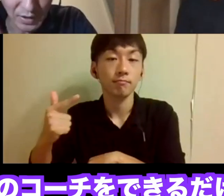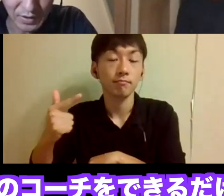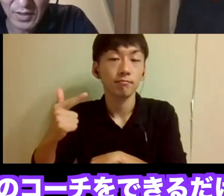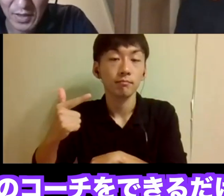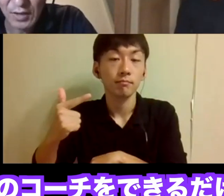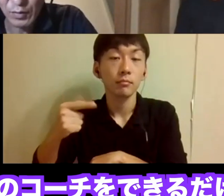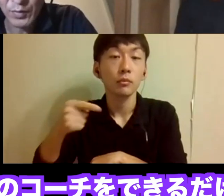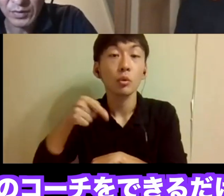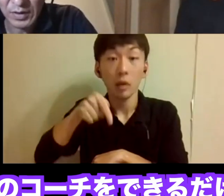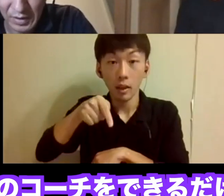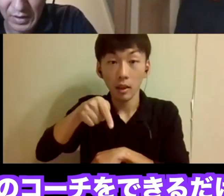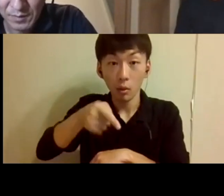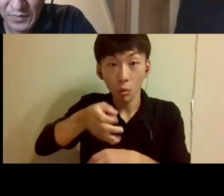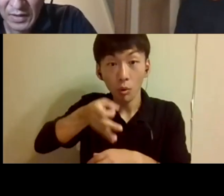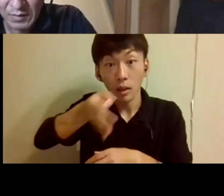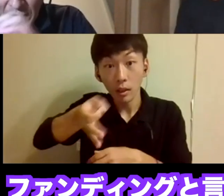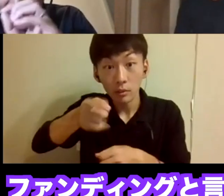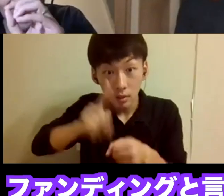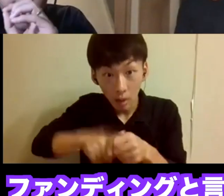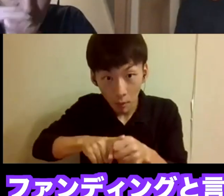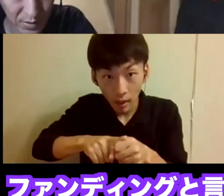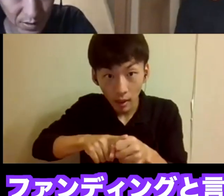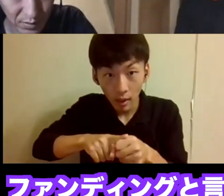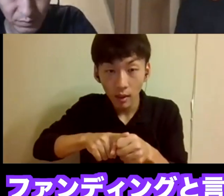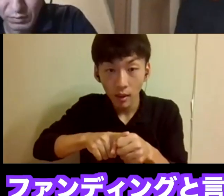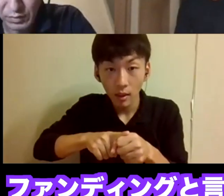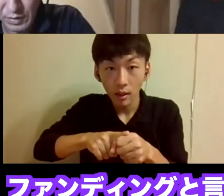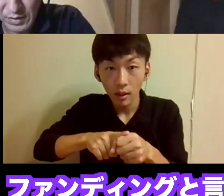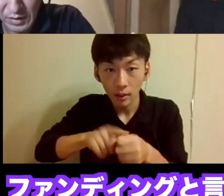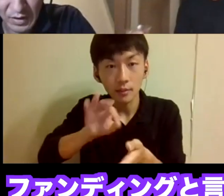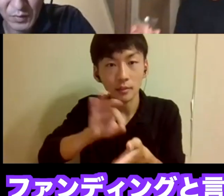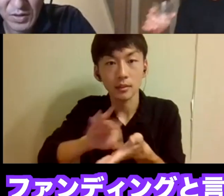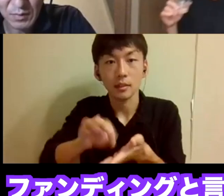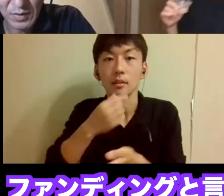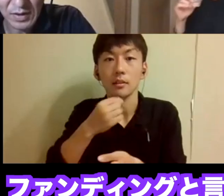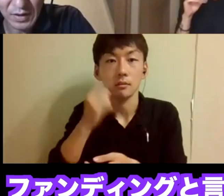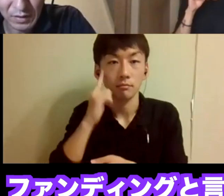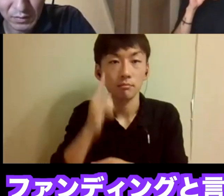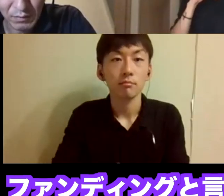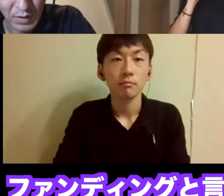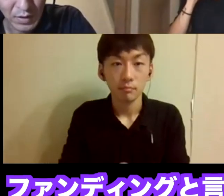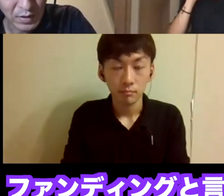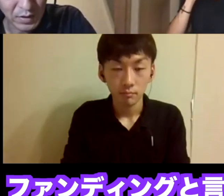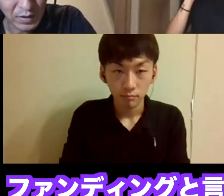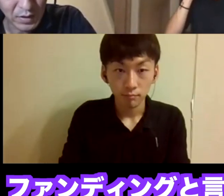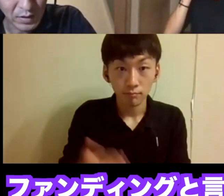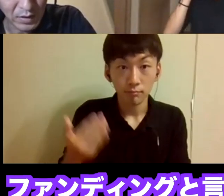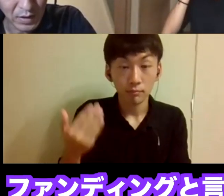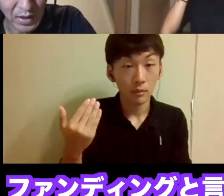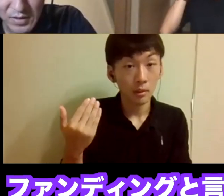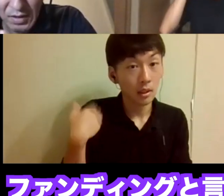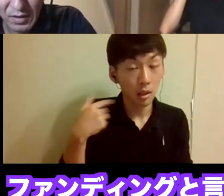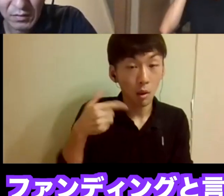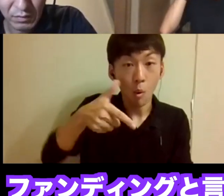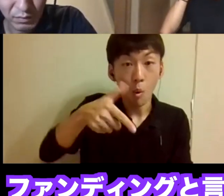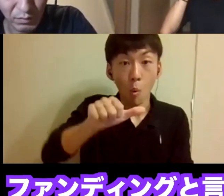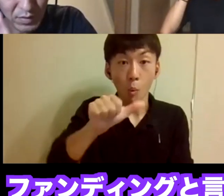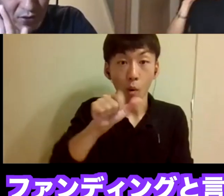たいなぁと思ってまぁさっきファンディングという言葉を使ったかもしれませんけどa 会社でいうと資金